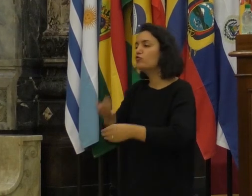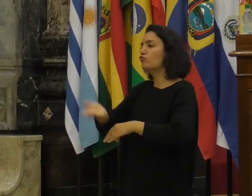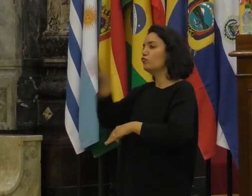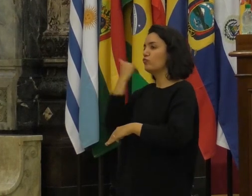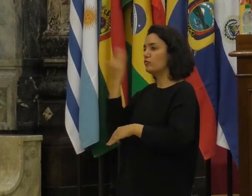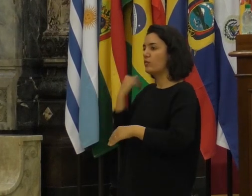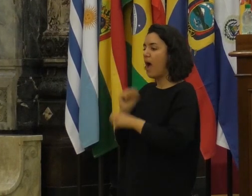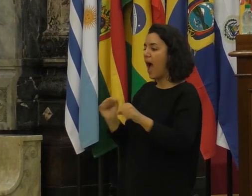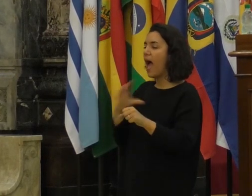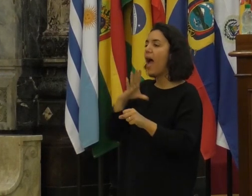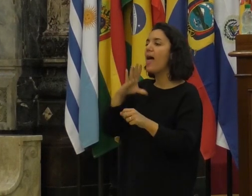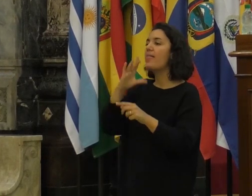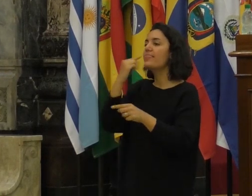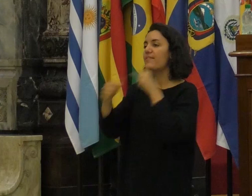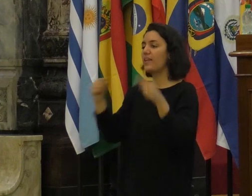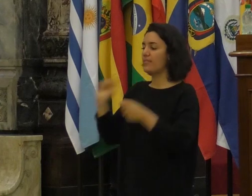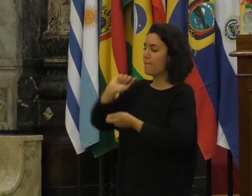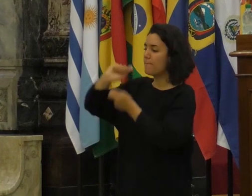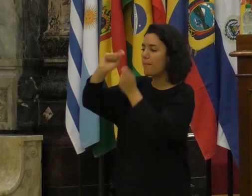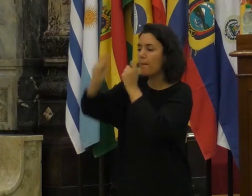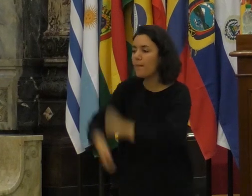de evolución y posibilidades de reinvención,